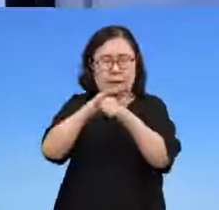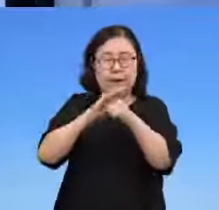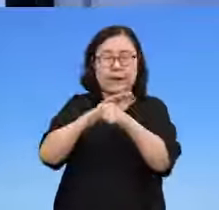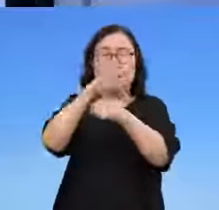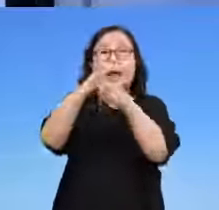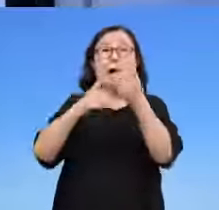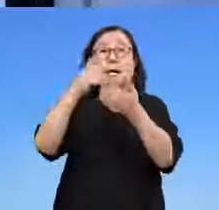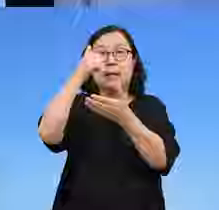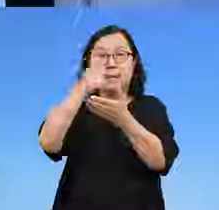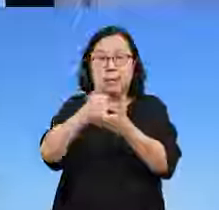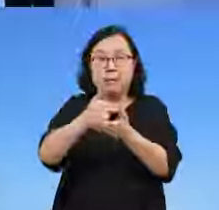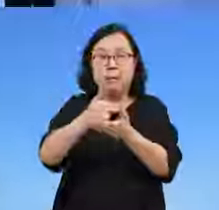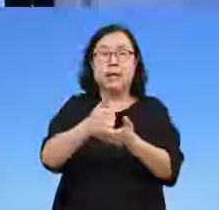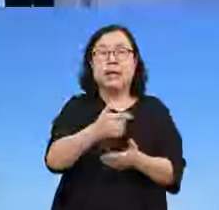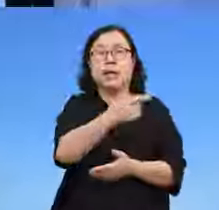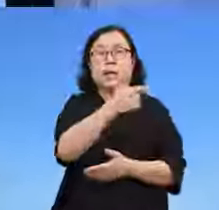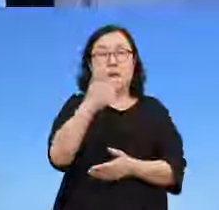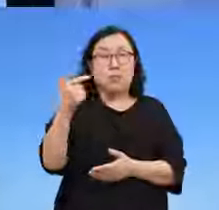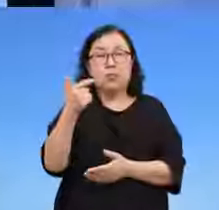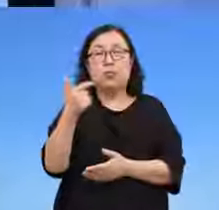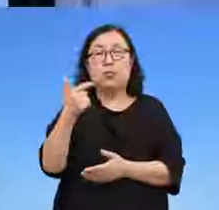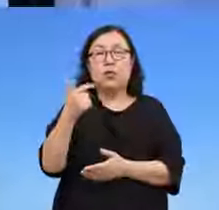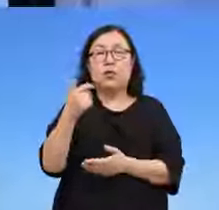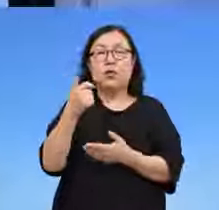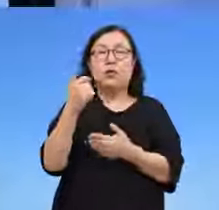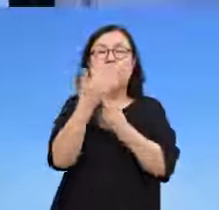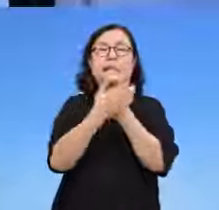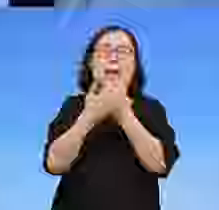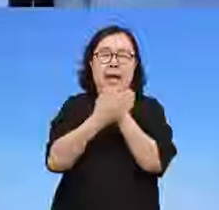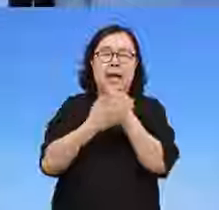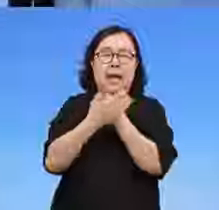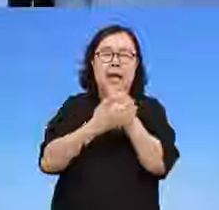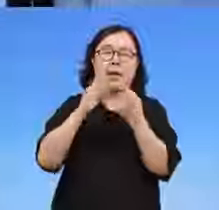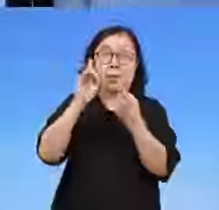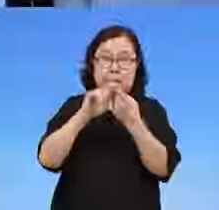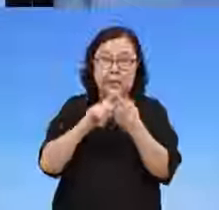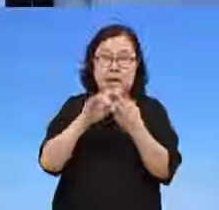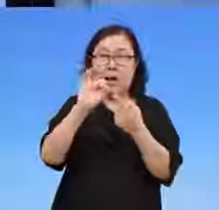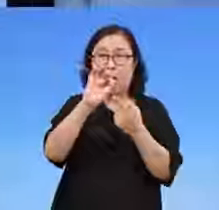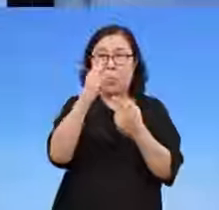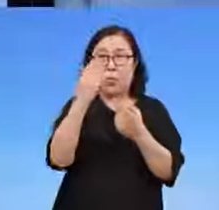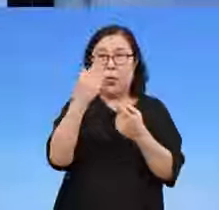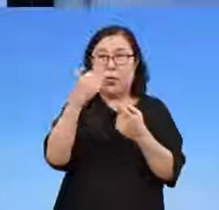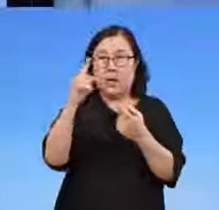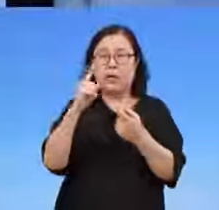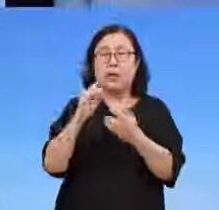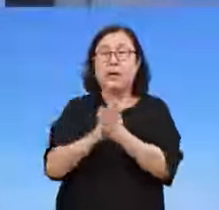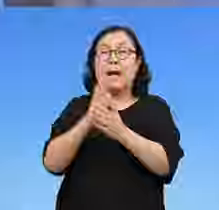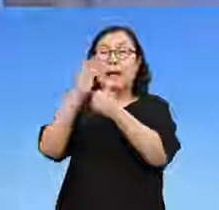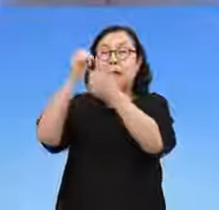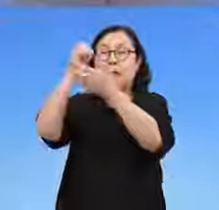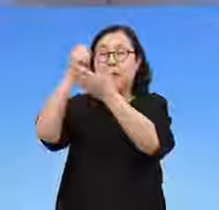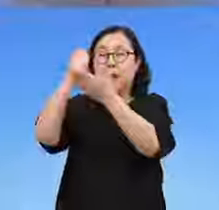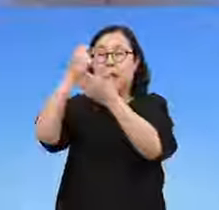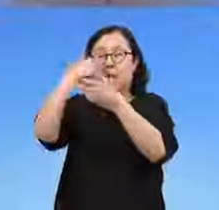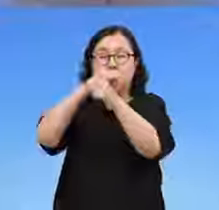요나는 당신의 긍휼하심을 헤아리지 못했습니다. 제가 이 기도를 듣는데요,